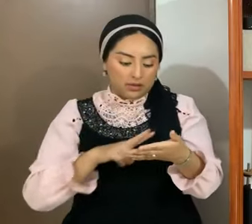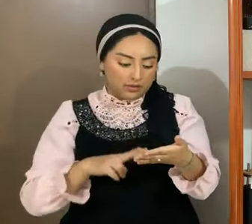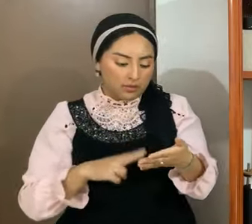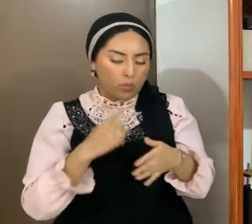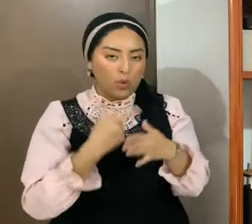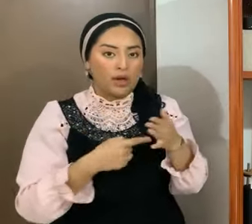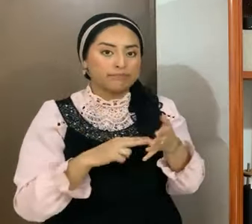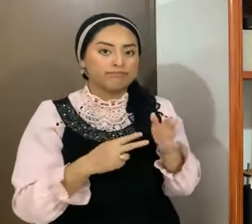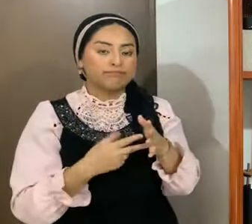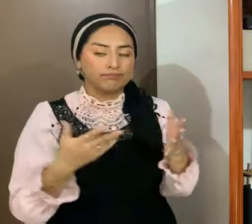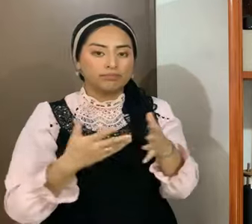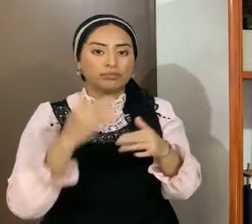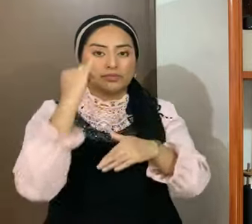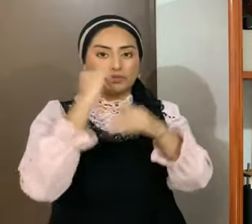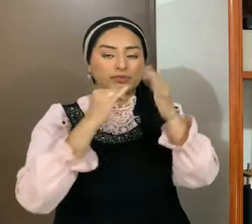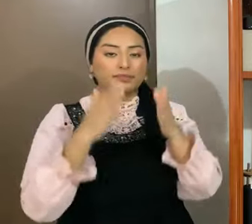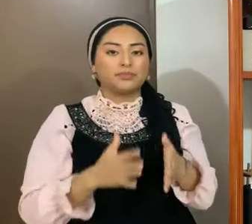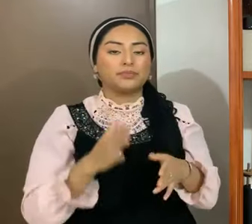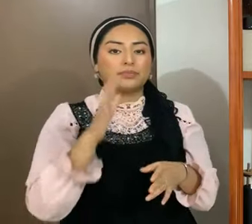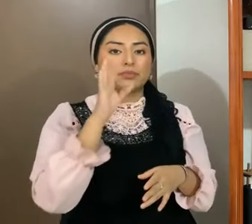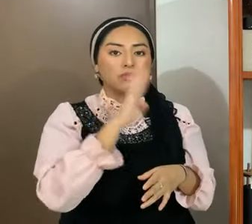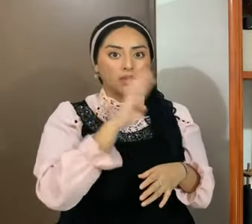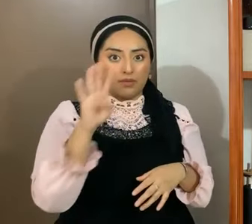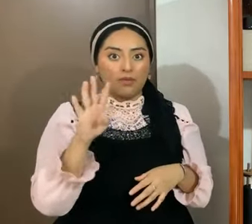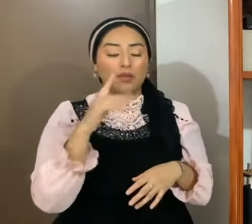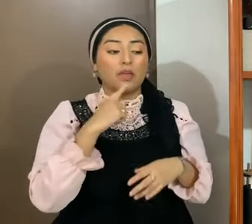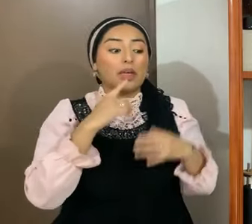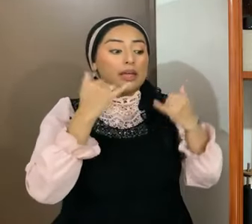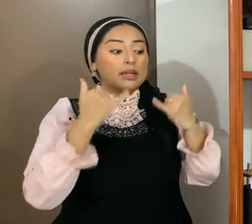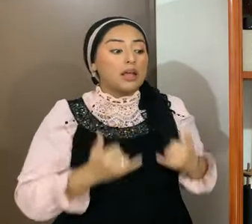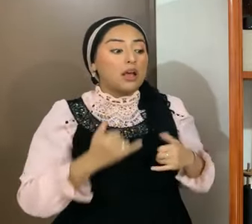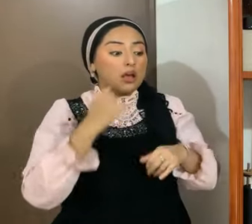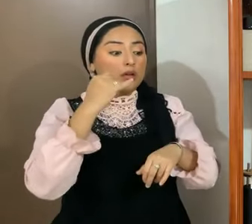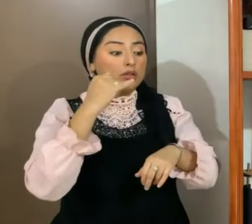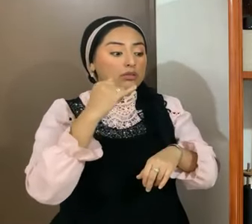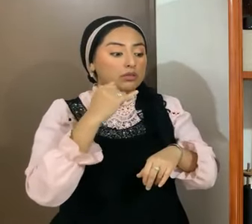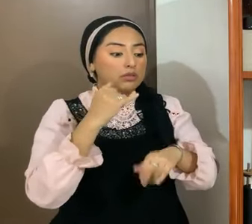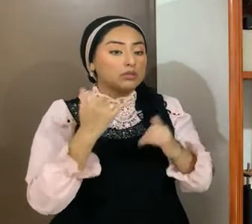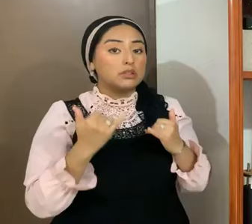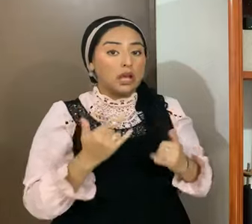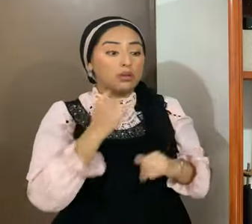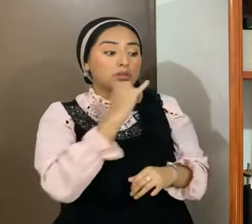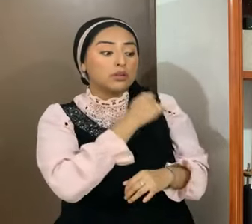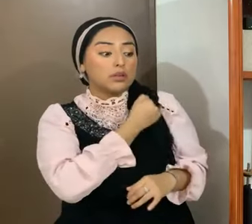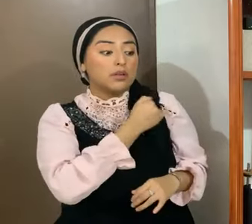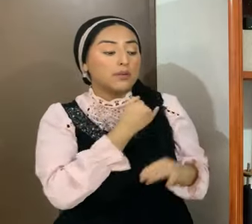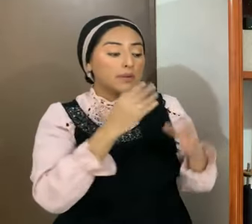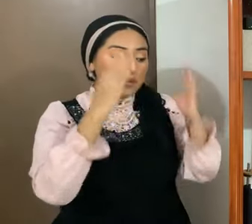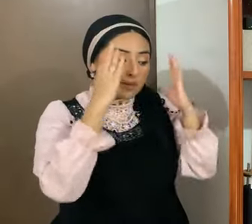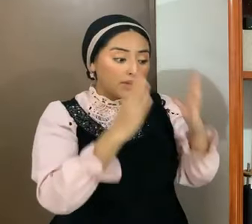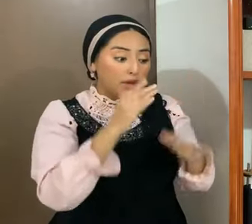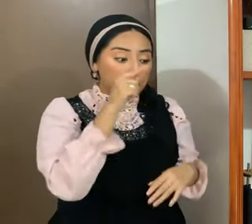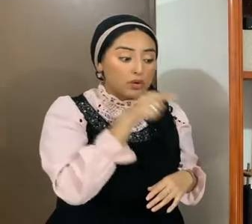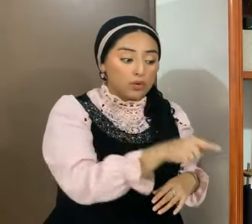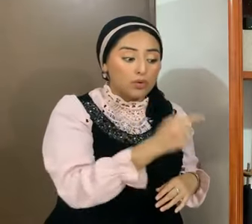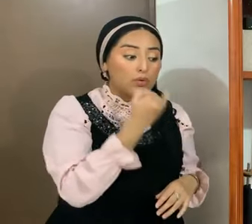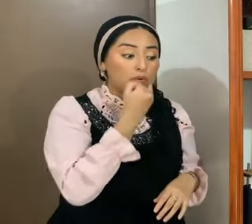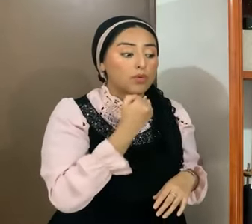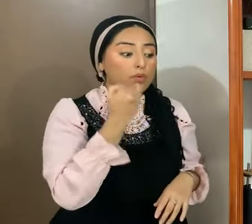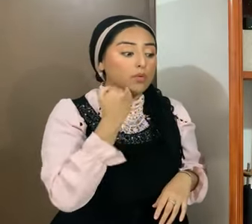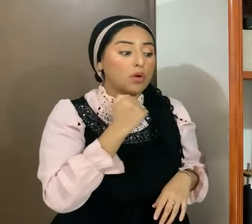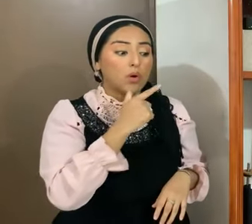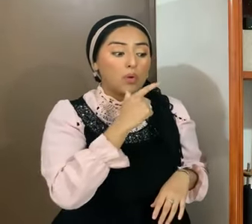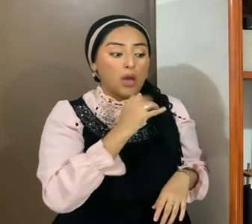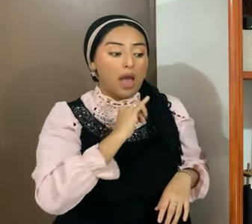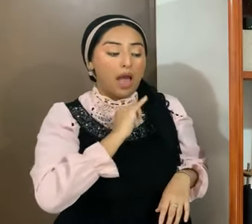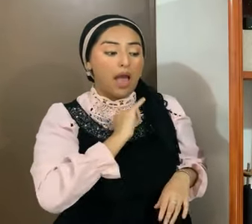bien de qué se trata. Isaías 44. Ahora pues, oye Jacob, siervo mío, y tú Israel, a quien yo escogí, dice el